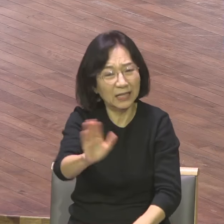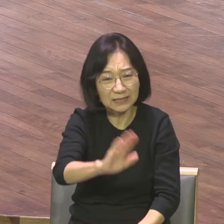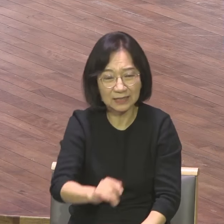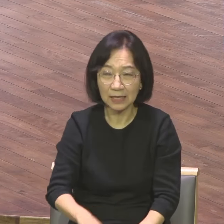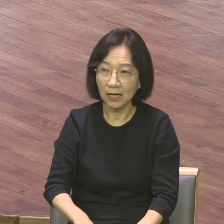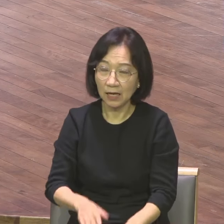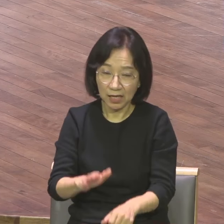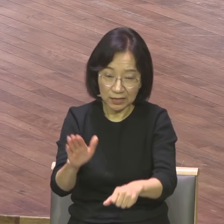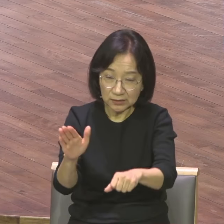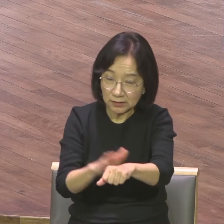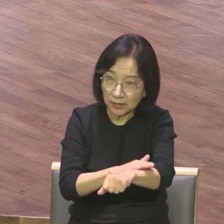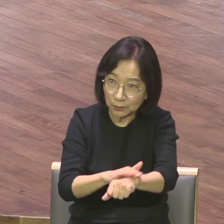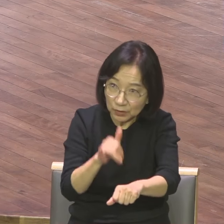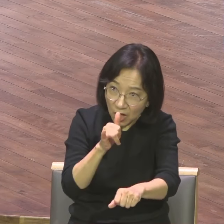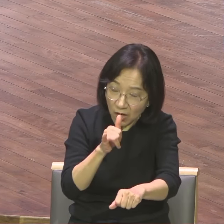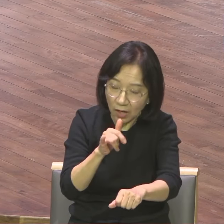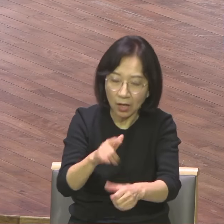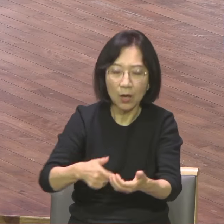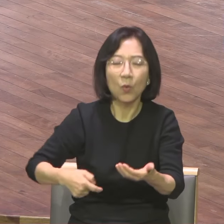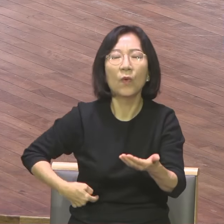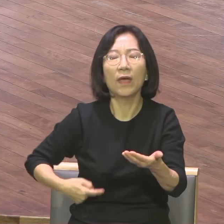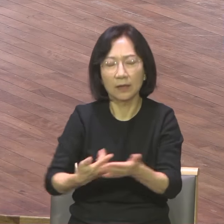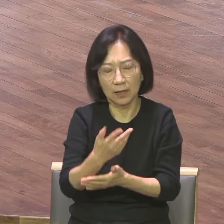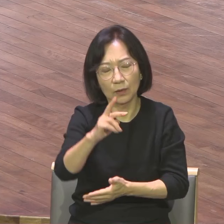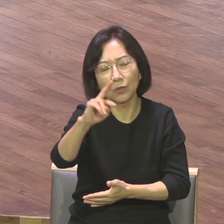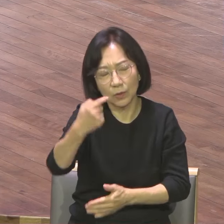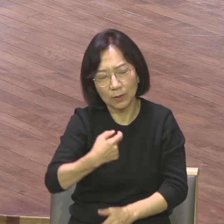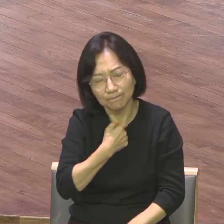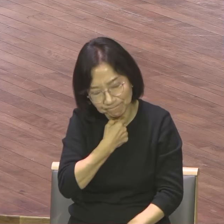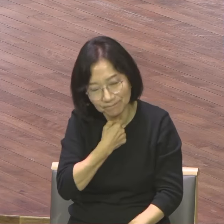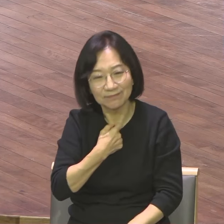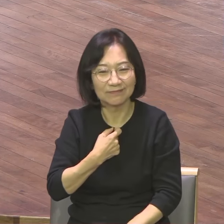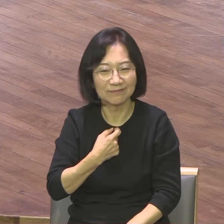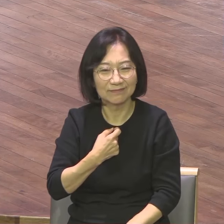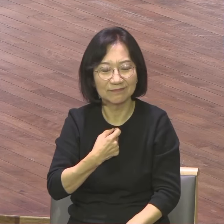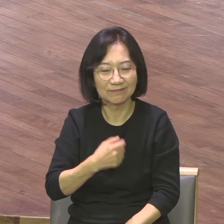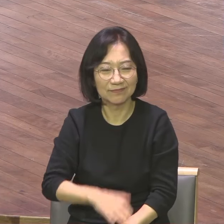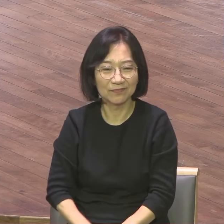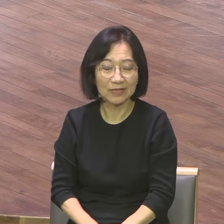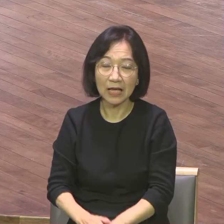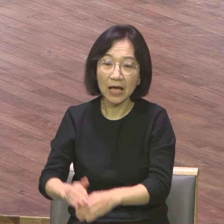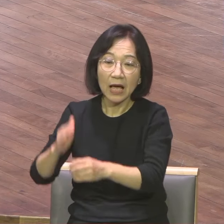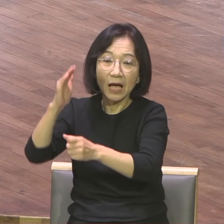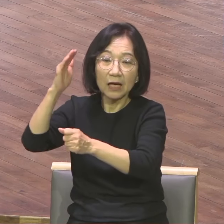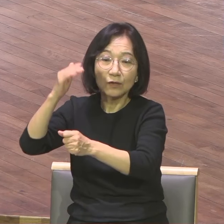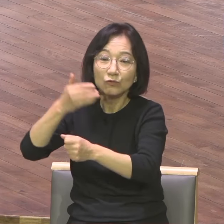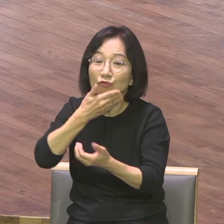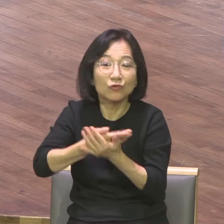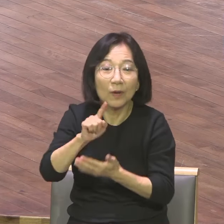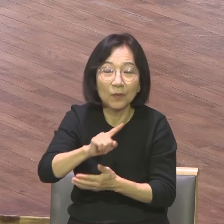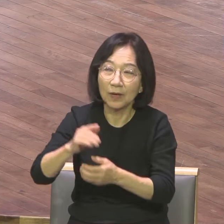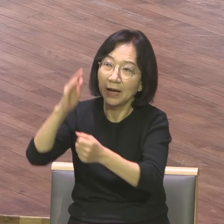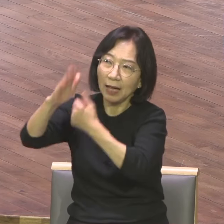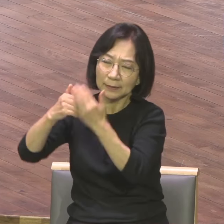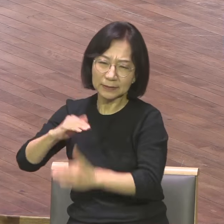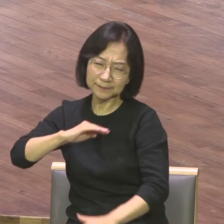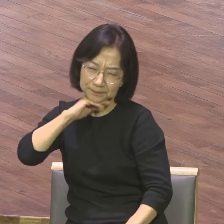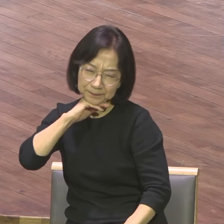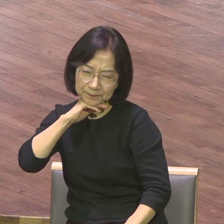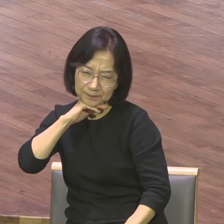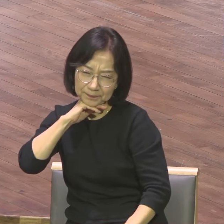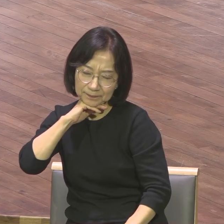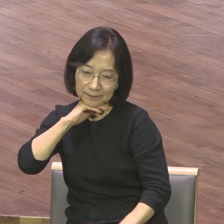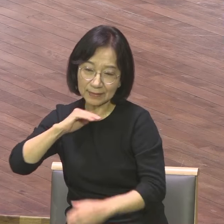잘못해도 회개하고 돌아오기를 원하시거든요. 중요한 거는요, 하나님이 기다려주시는 시간표, 하나님이